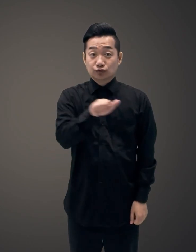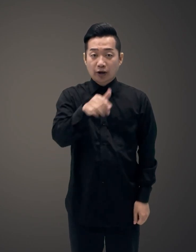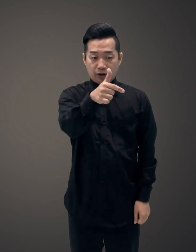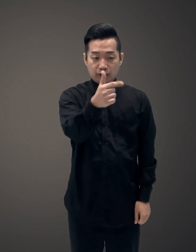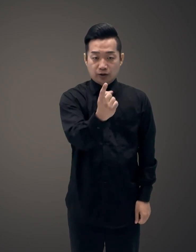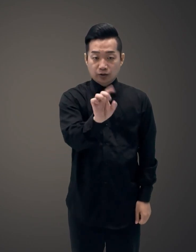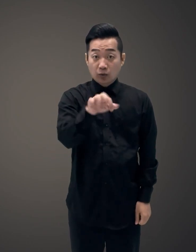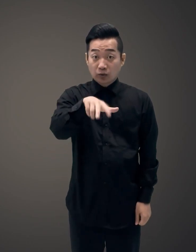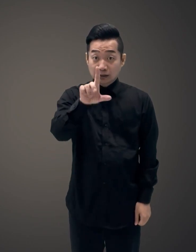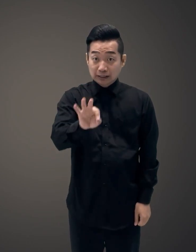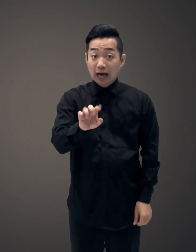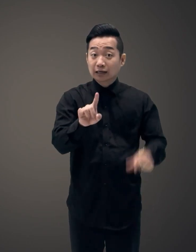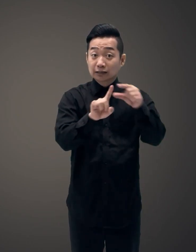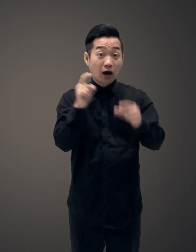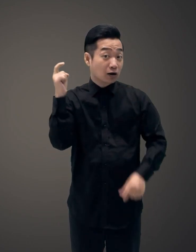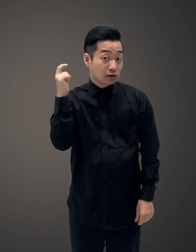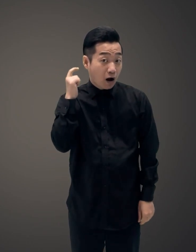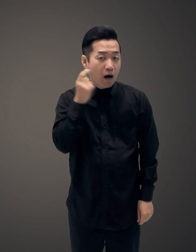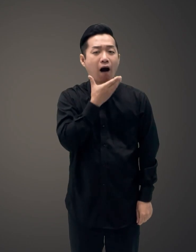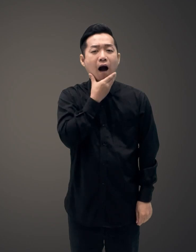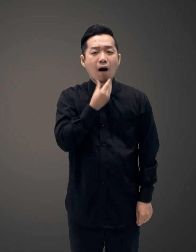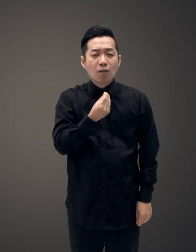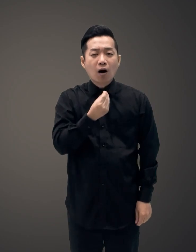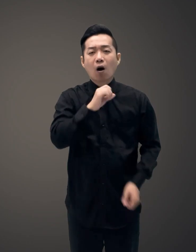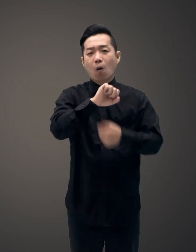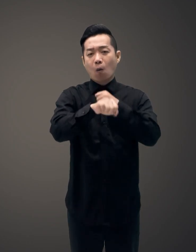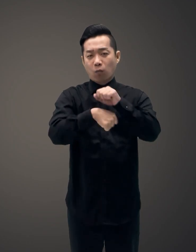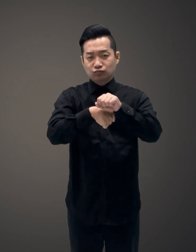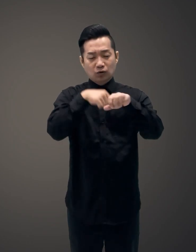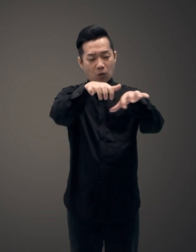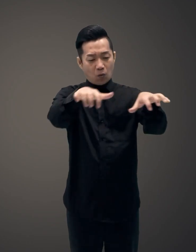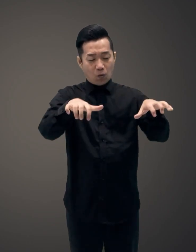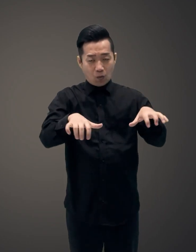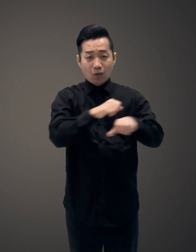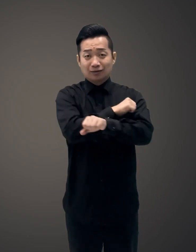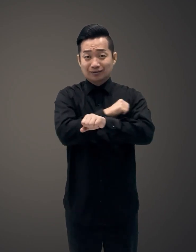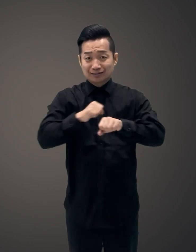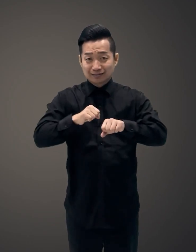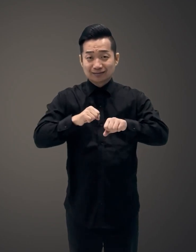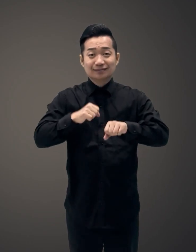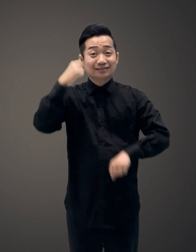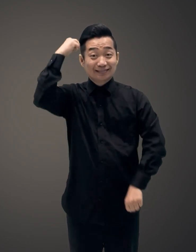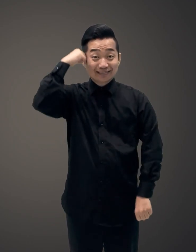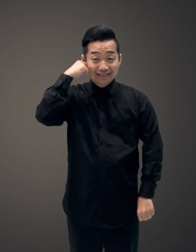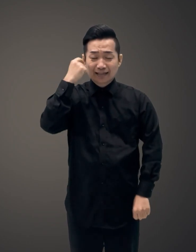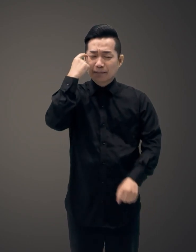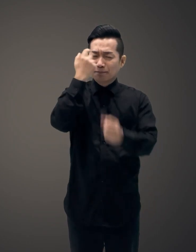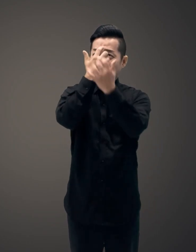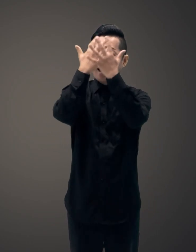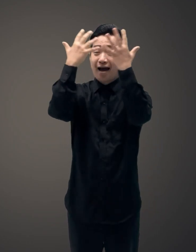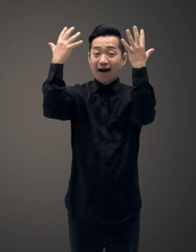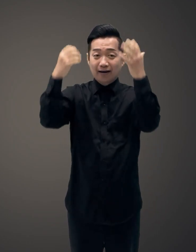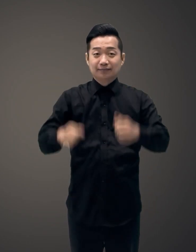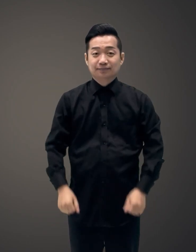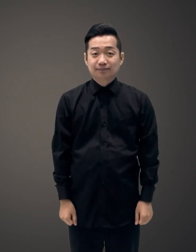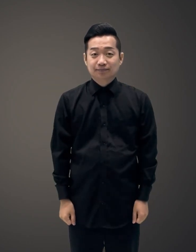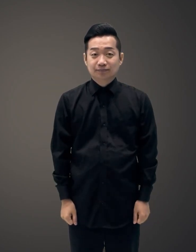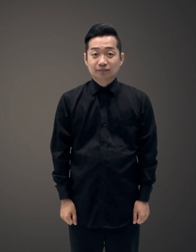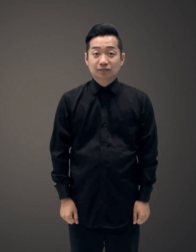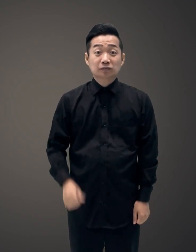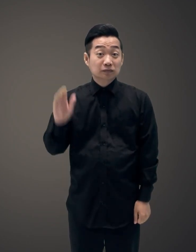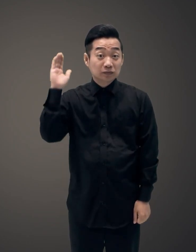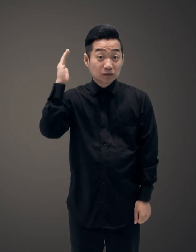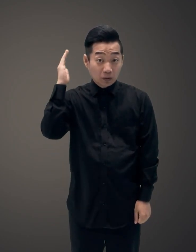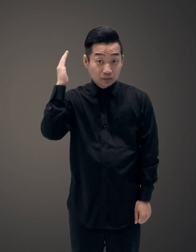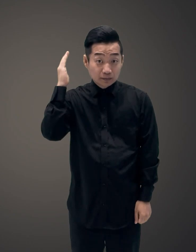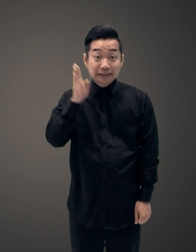우리에게 농장이라는 낱말은 행복한 동물들로 가득한 들판 이미지를 떠올리게 한다. 그러나